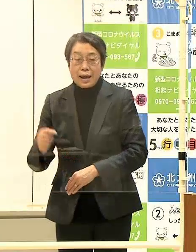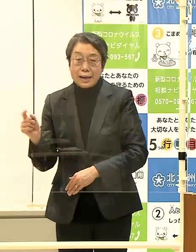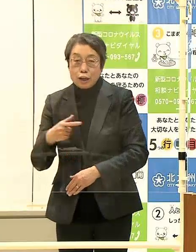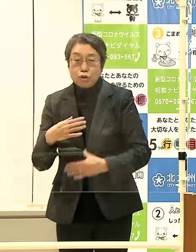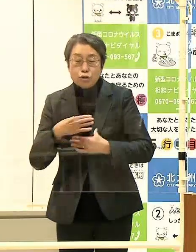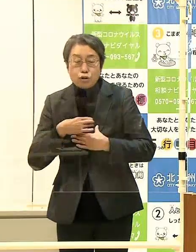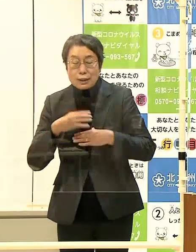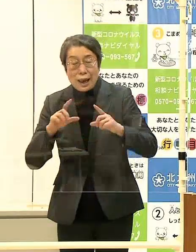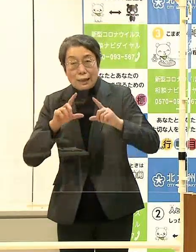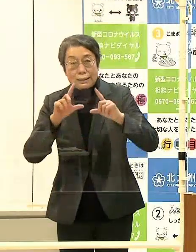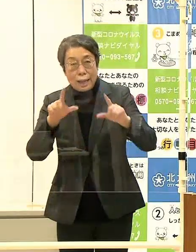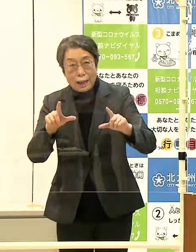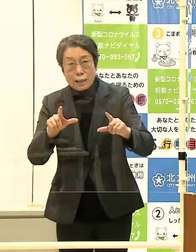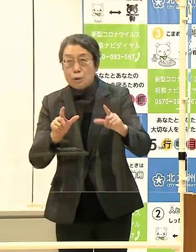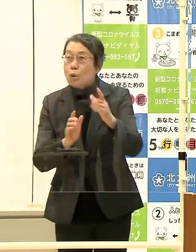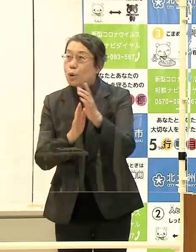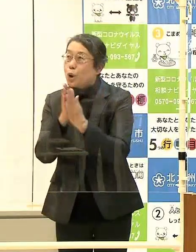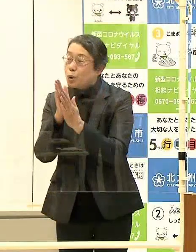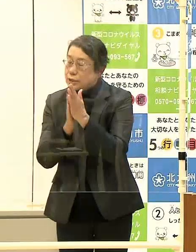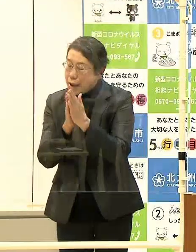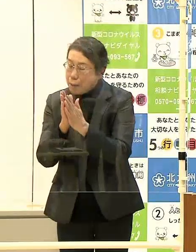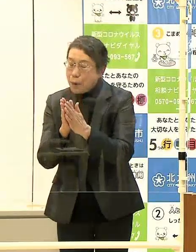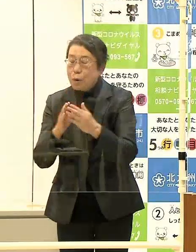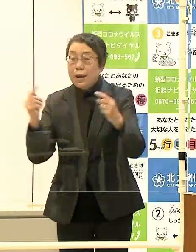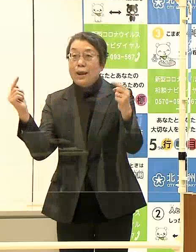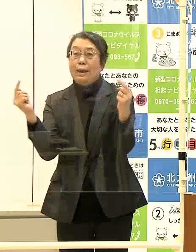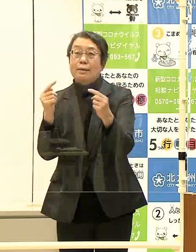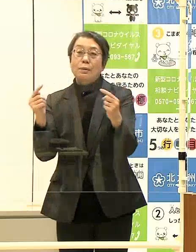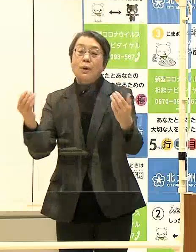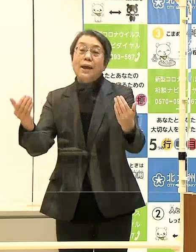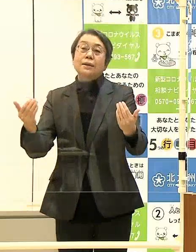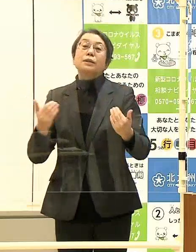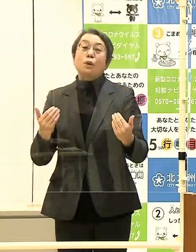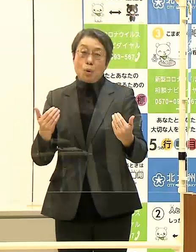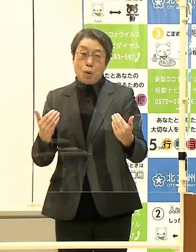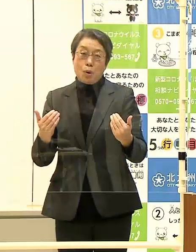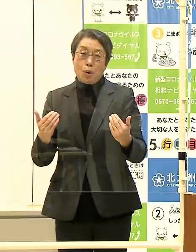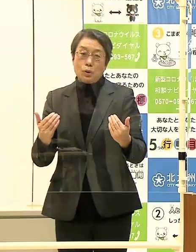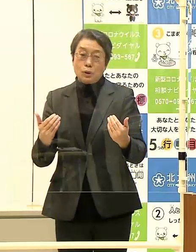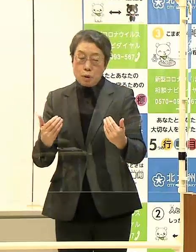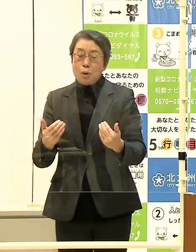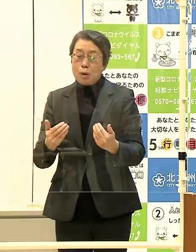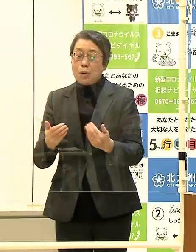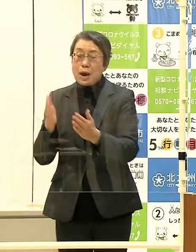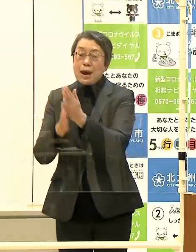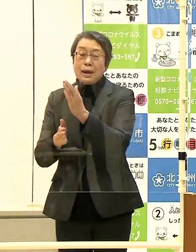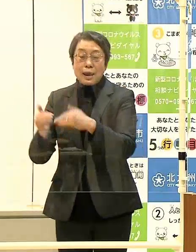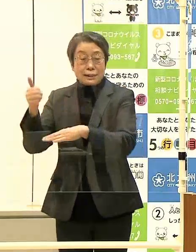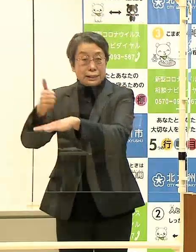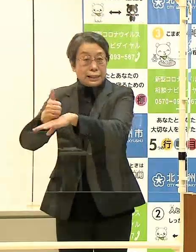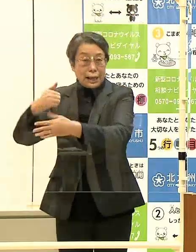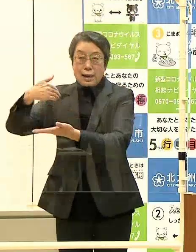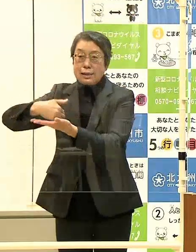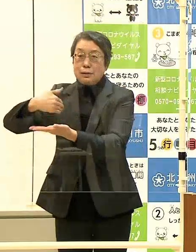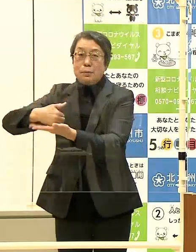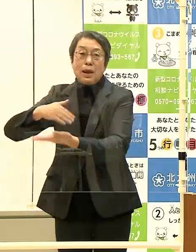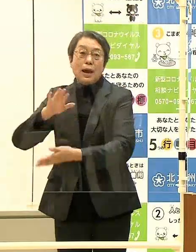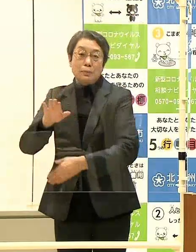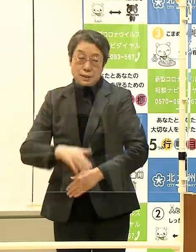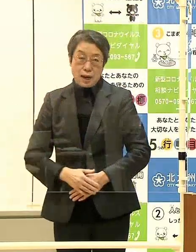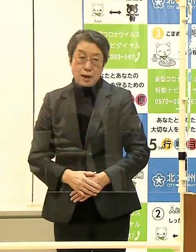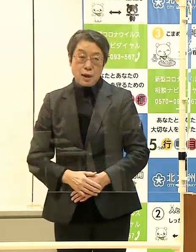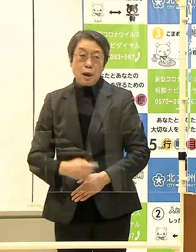養成も含めて検討せざるを得ない状況だとこれに知事から説明なったところであります